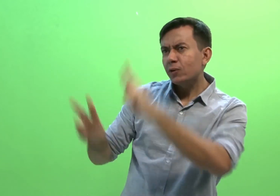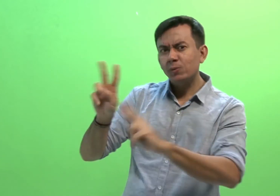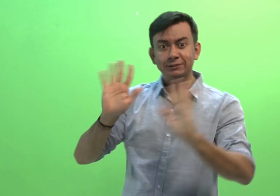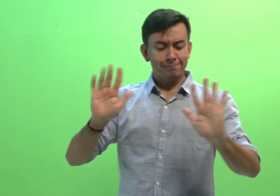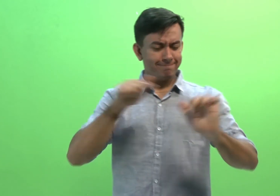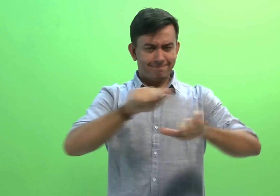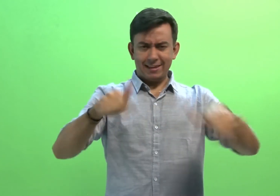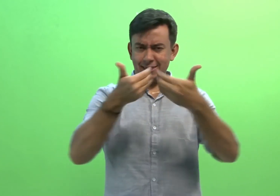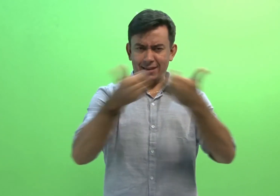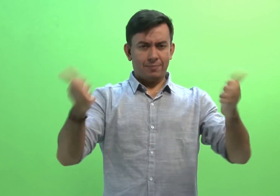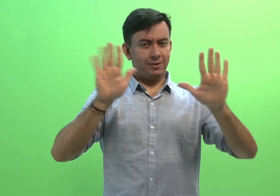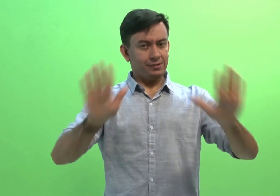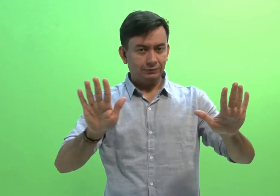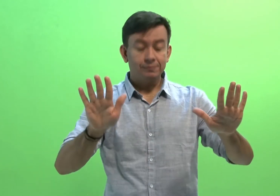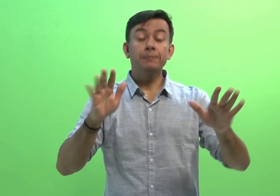Então, são interdependentes.